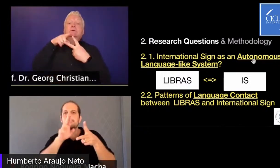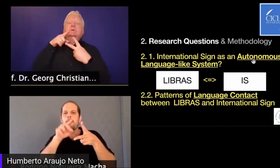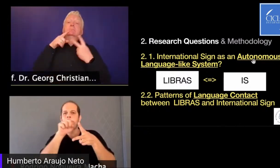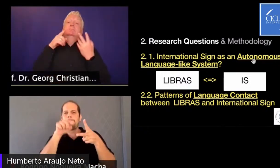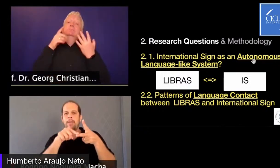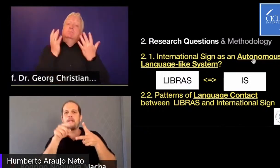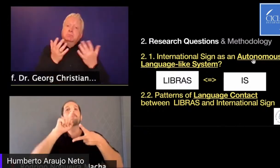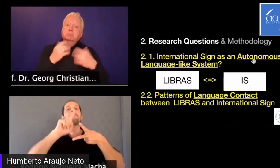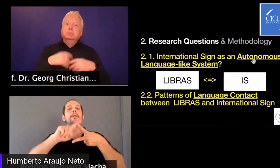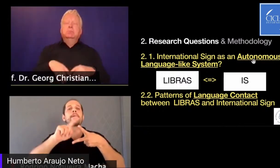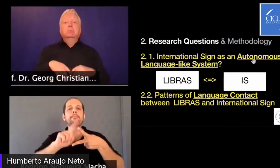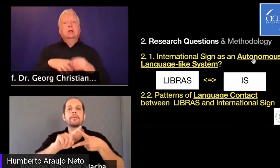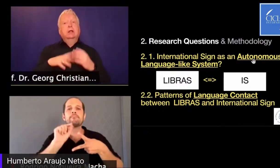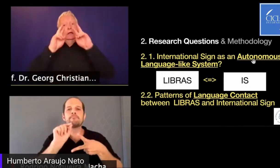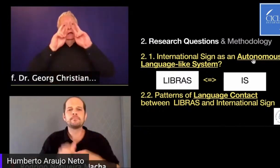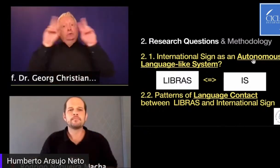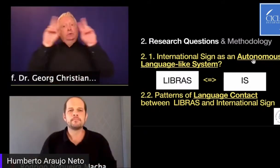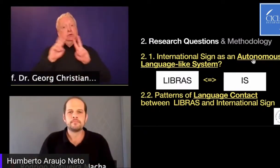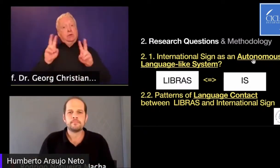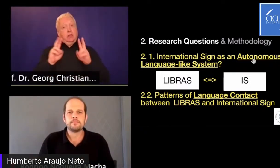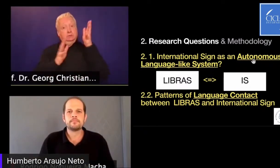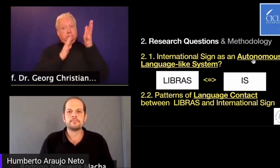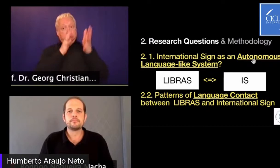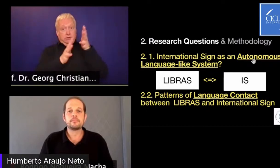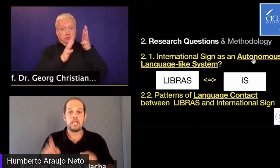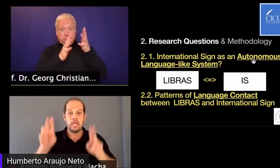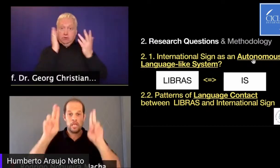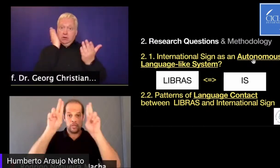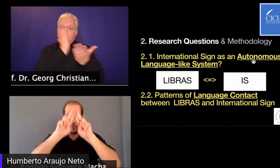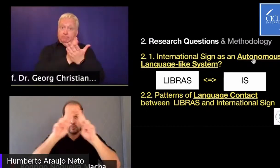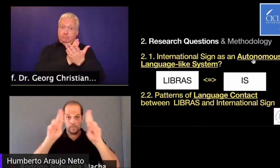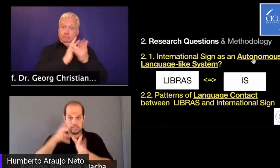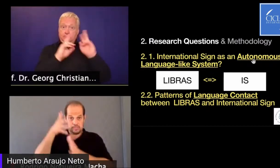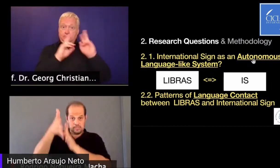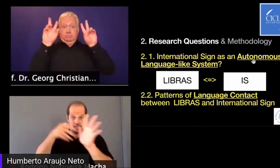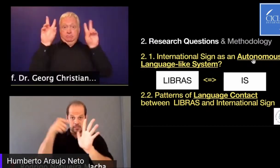são duas questões principais. A primeira delas